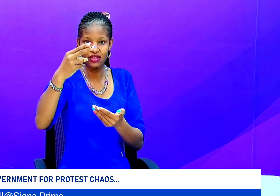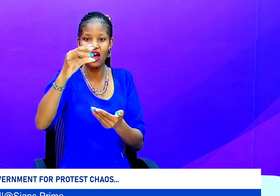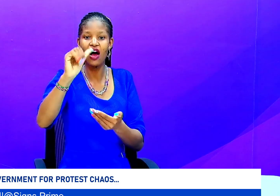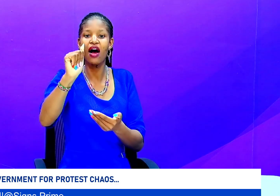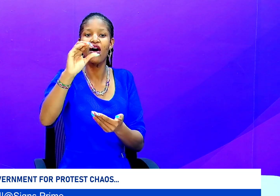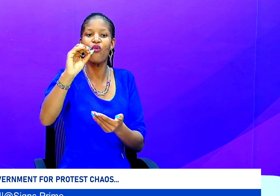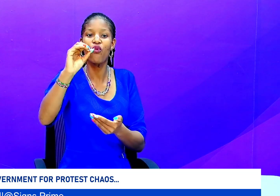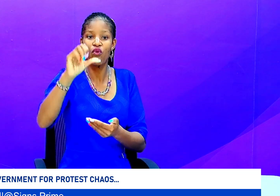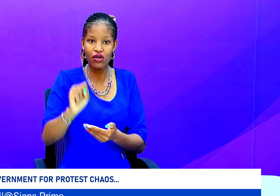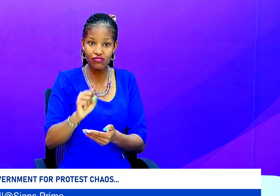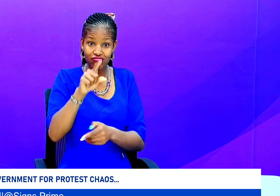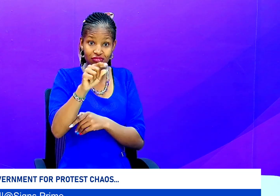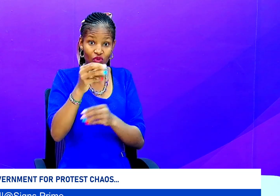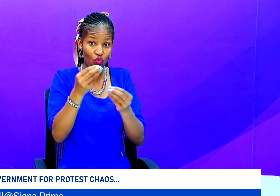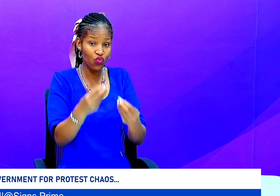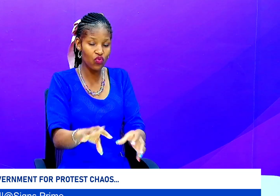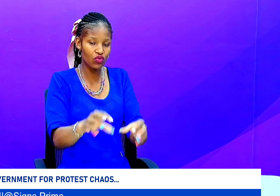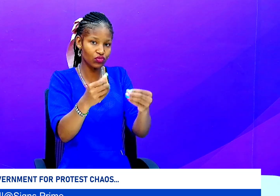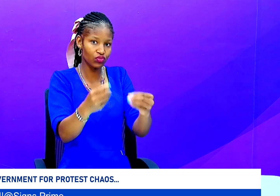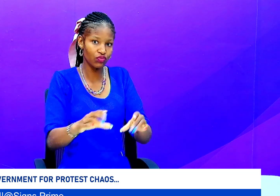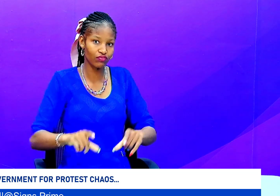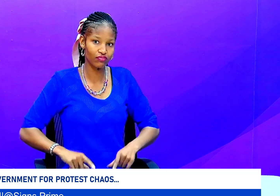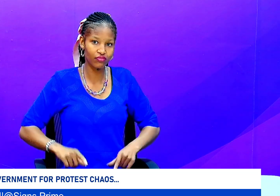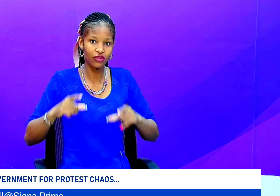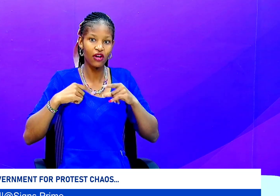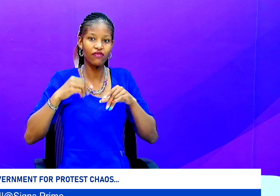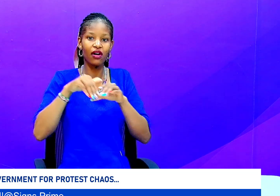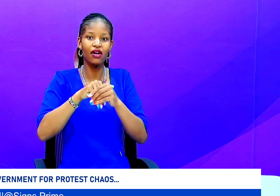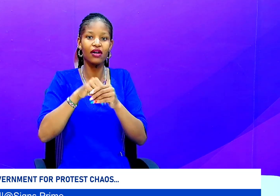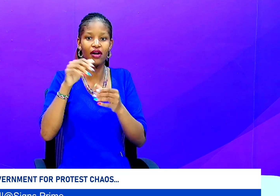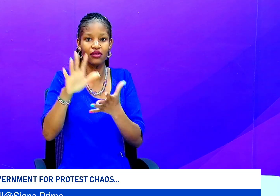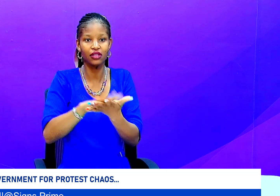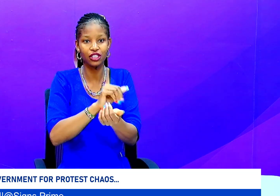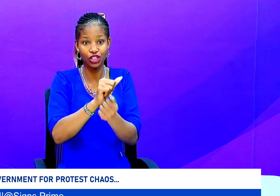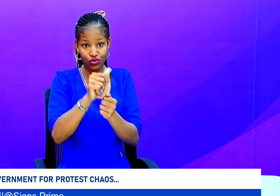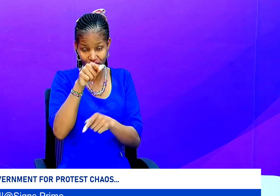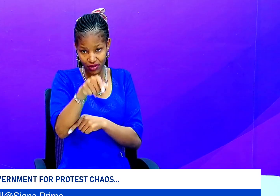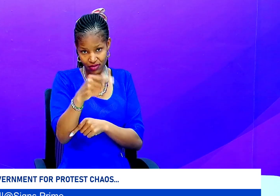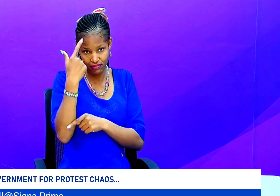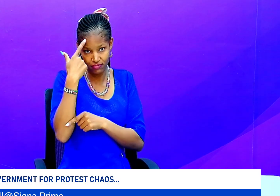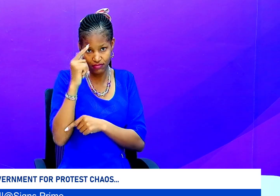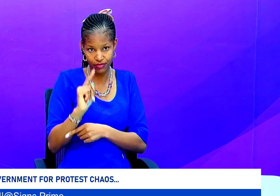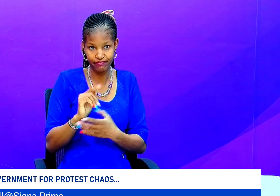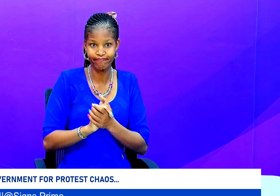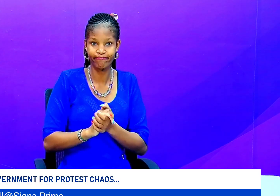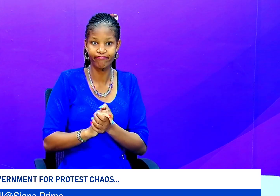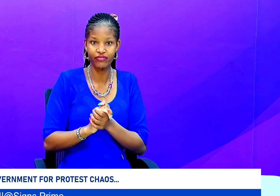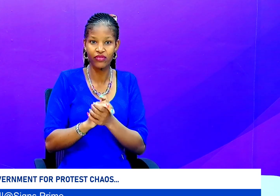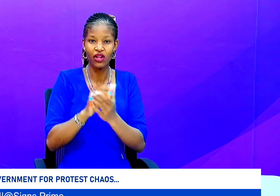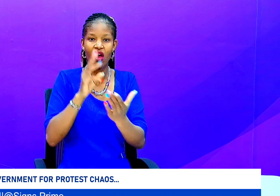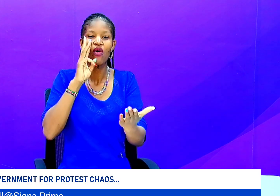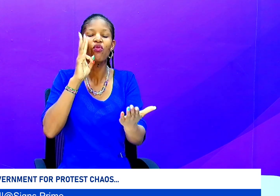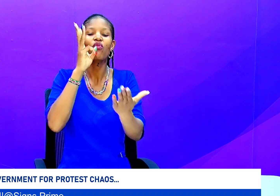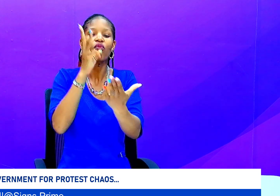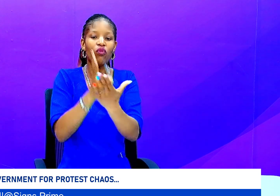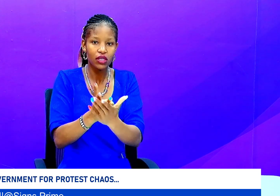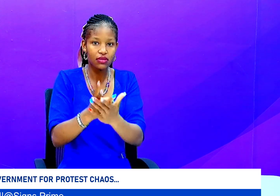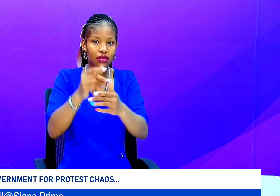government for the recent chaos, loss of lives and destruction of